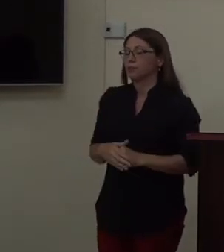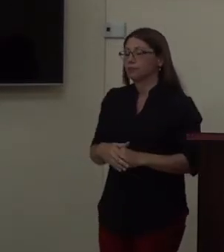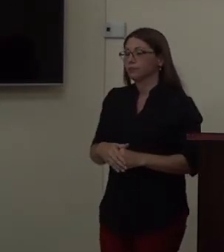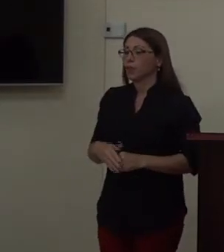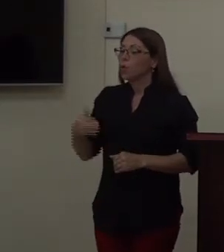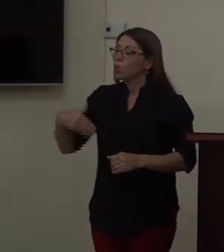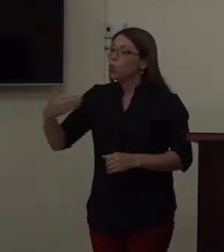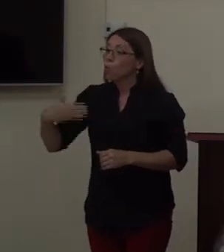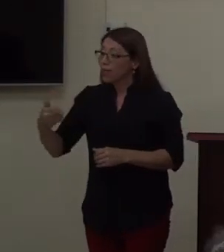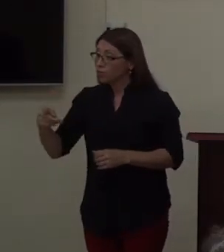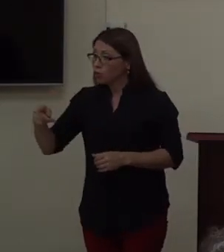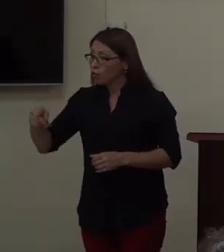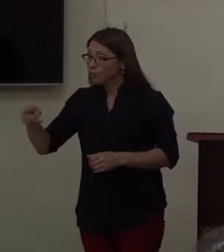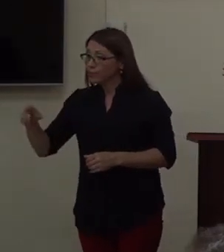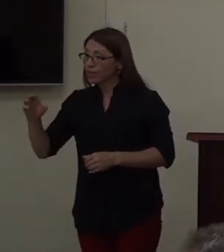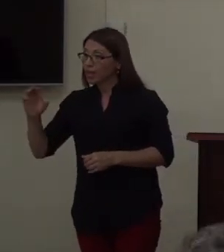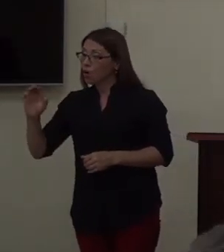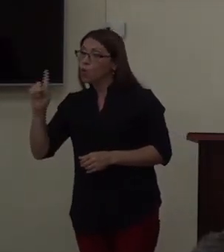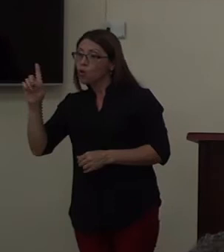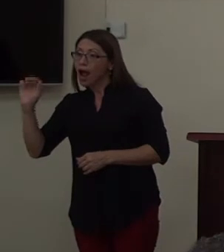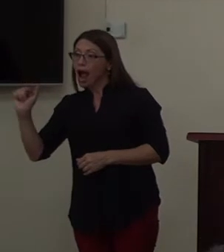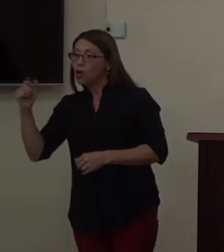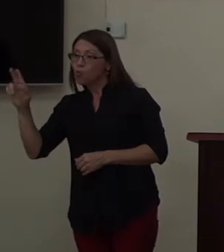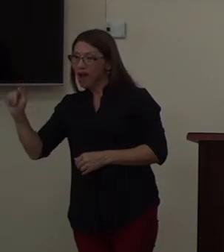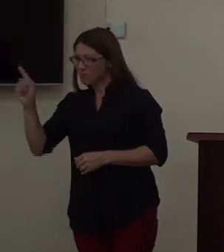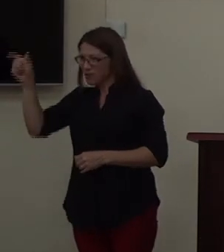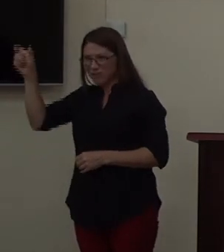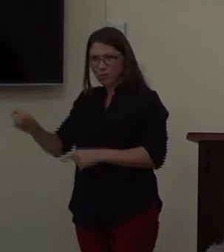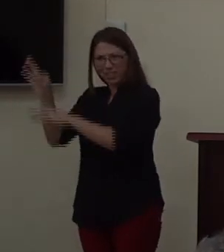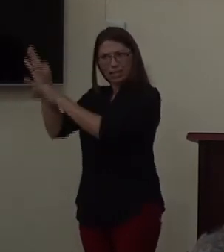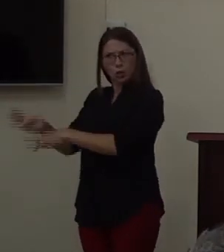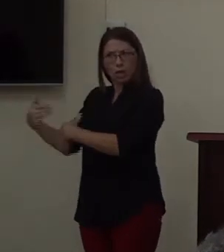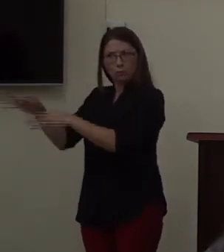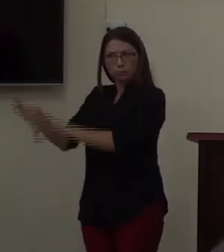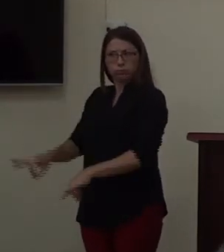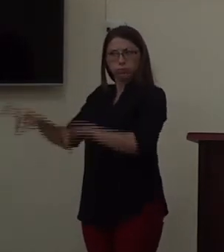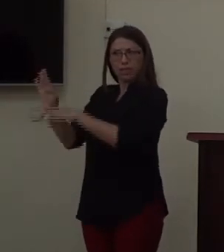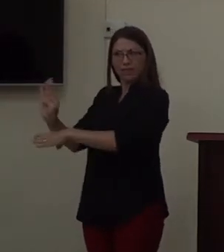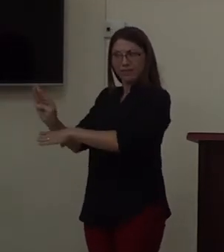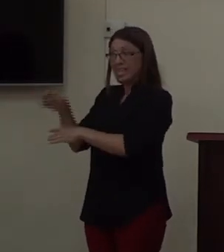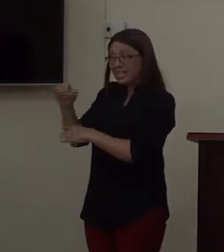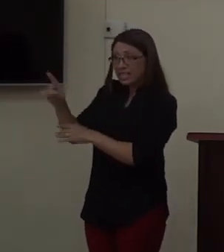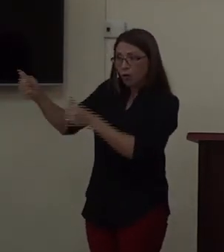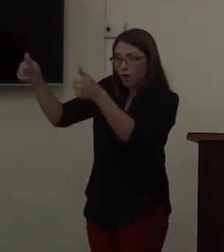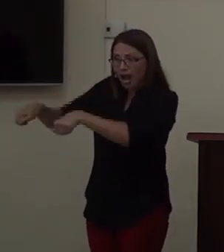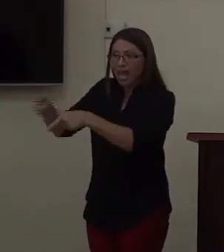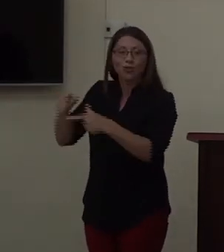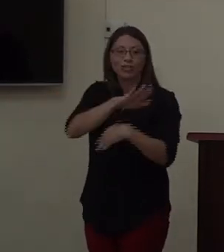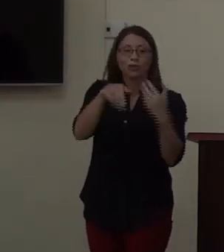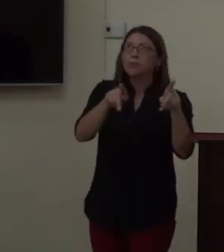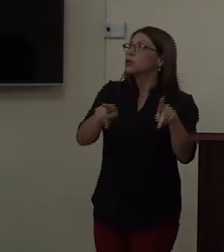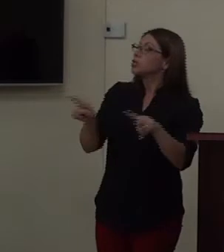cuando algo lo avala el agua, o un agua, ¿verdad? Una de estas figuras tradicionales de los trilingües, es como todo el mundo, ah,